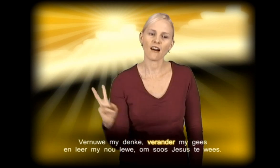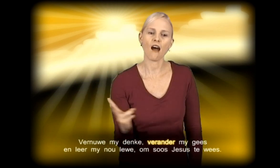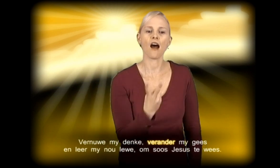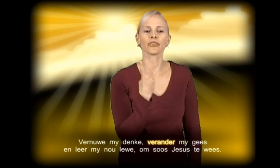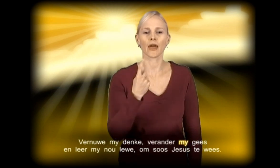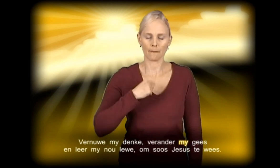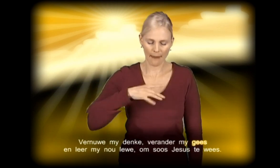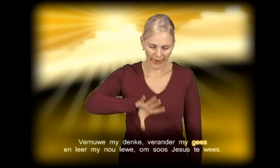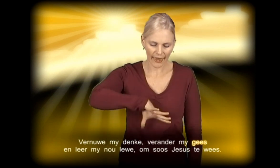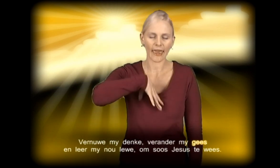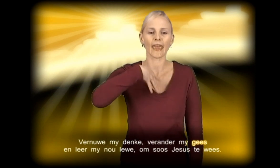verander my